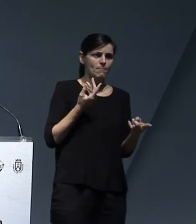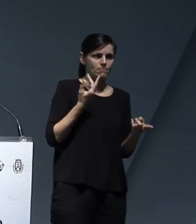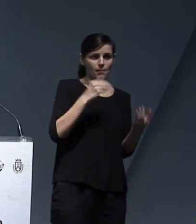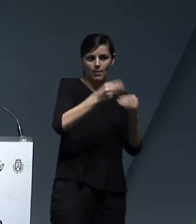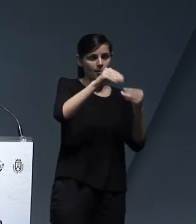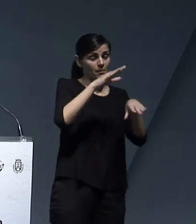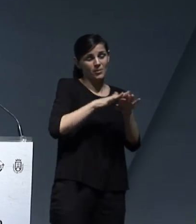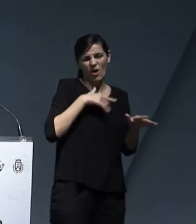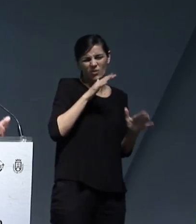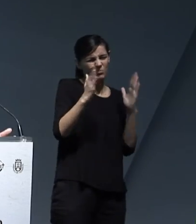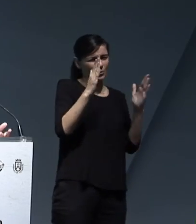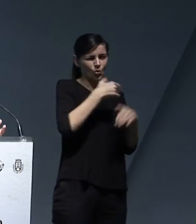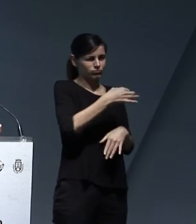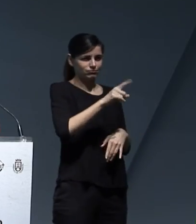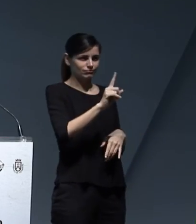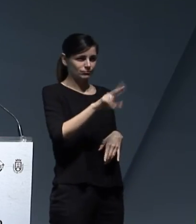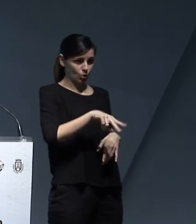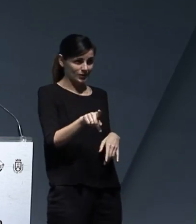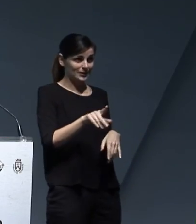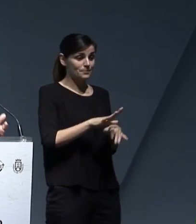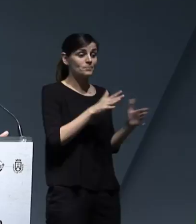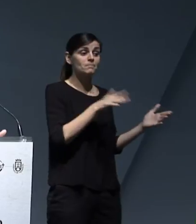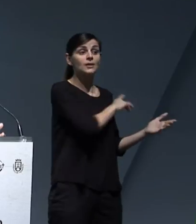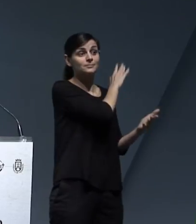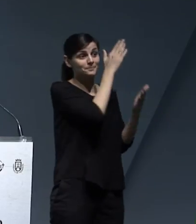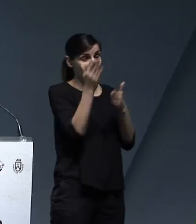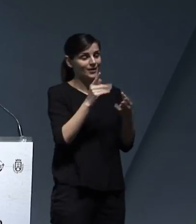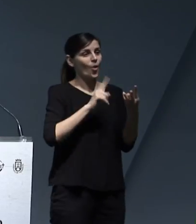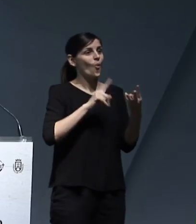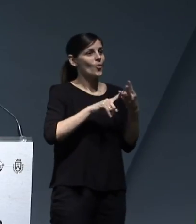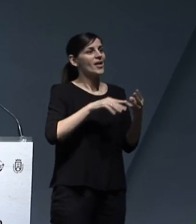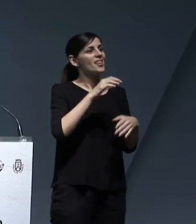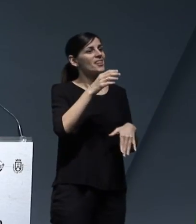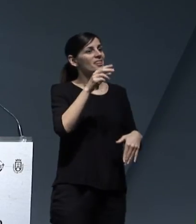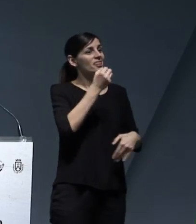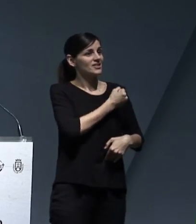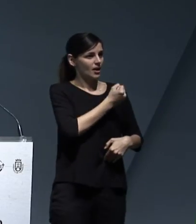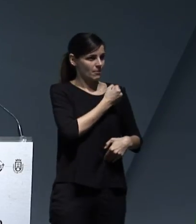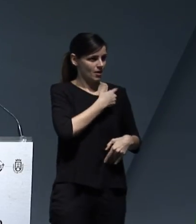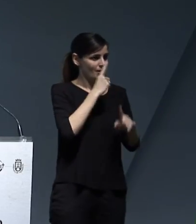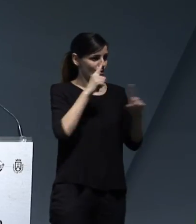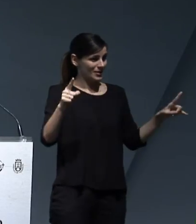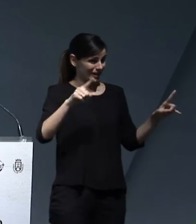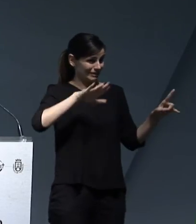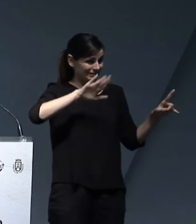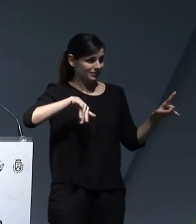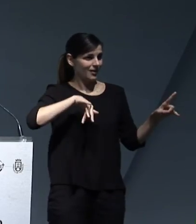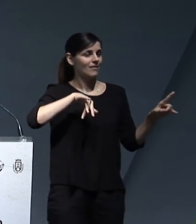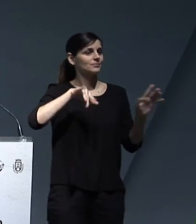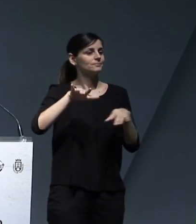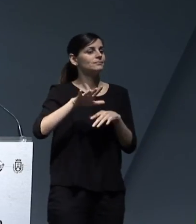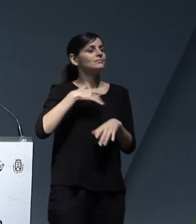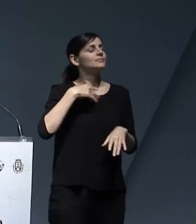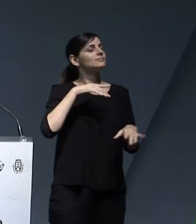momento. Y diciembre, ya el último mes del año pasado, el paquete de